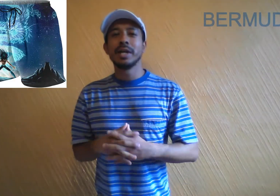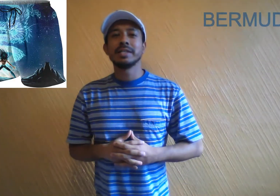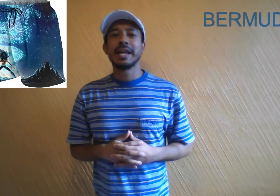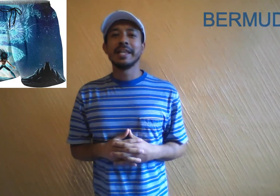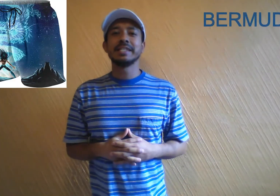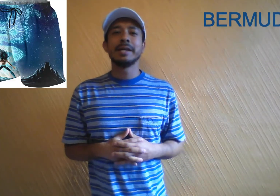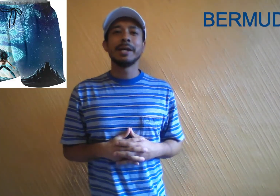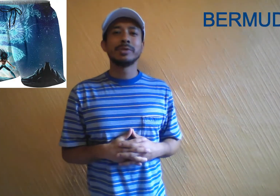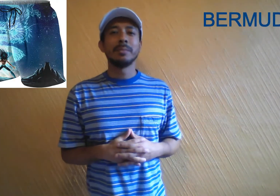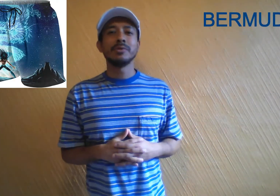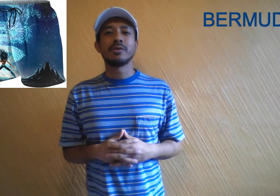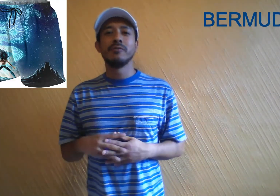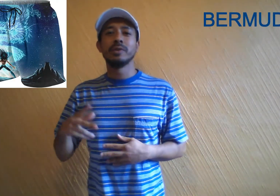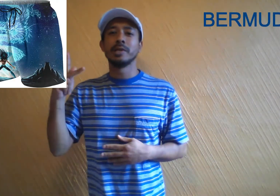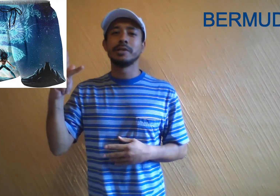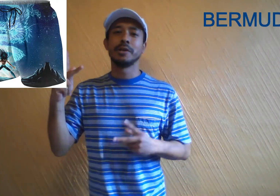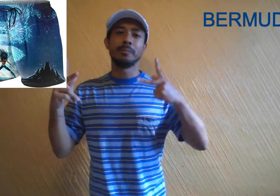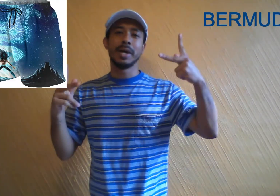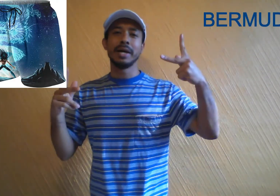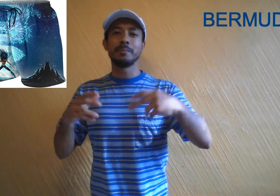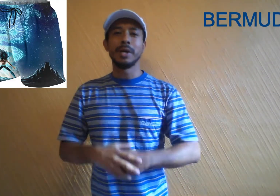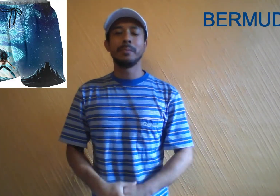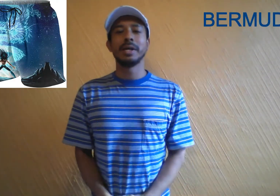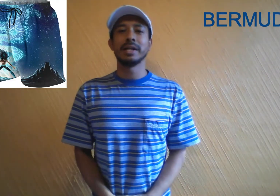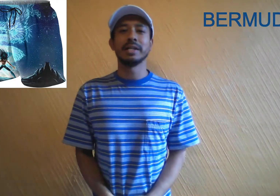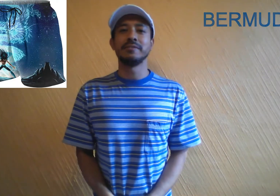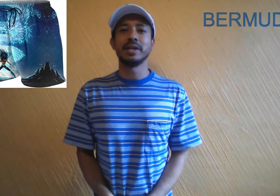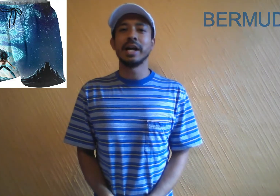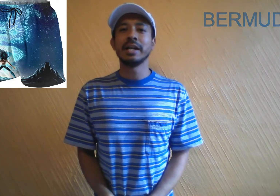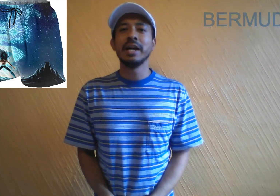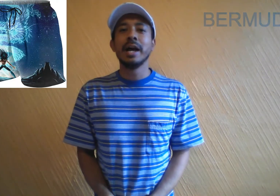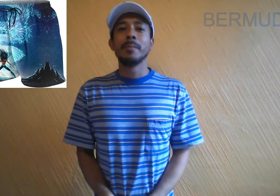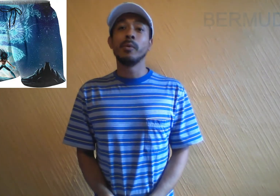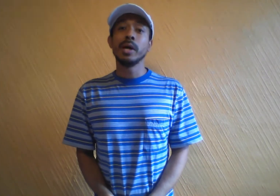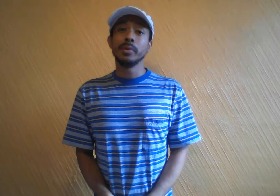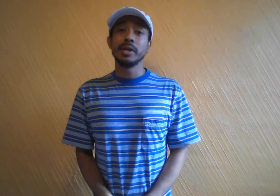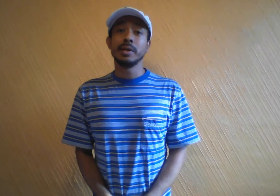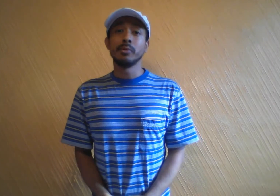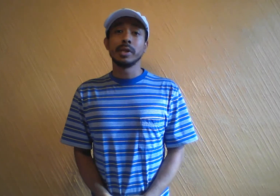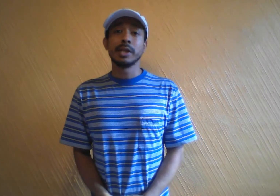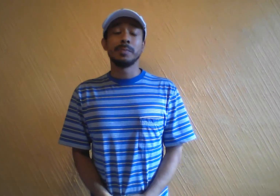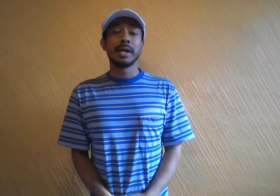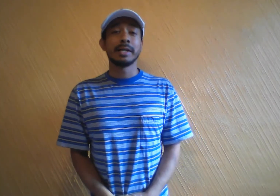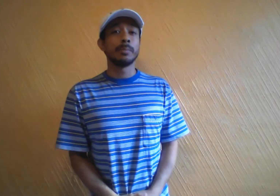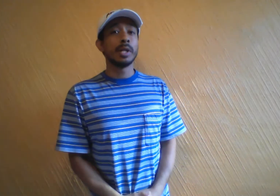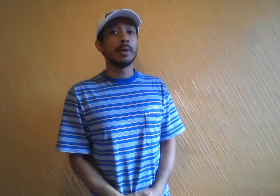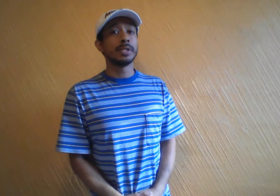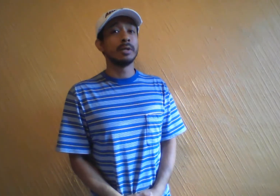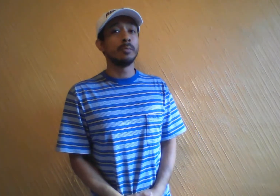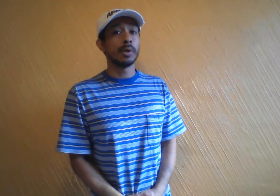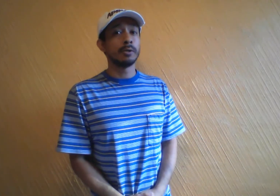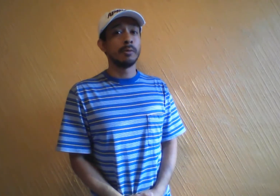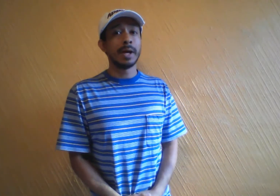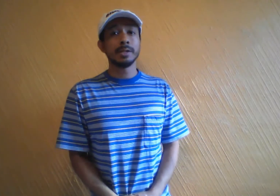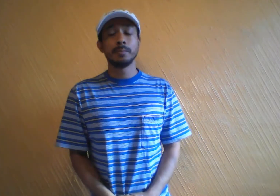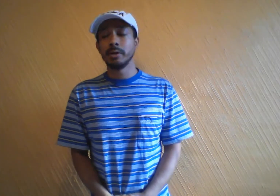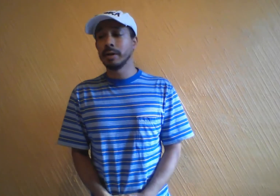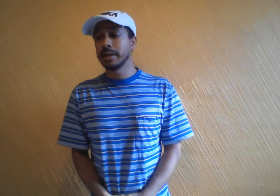Bermudas, en esta usamos la configuración P y P para clasificar. Me voy a poner de puntitas para que se pueda apreciar un poquito más, pero aquí